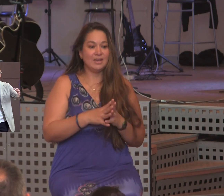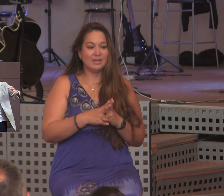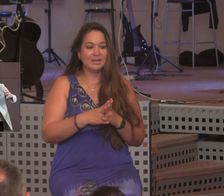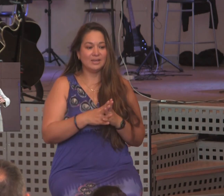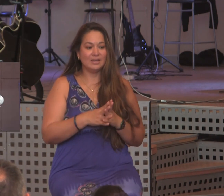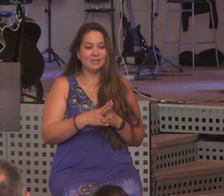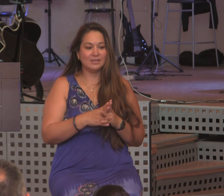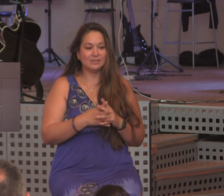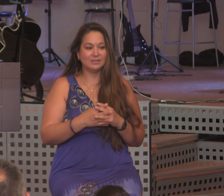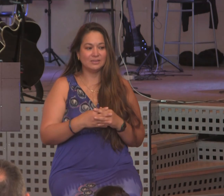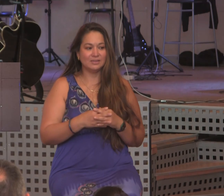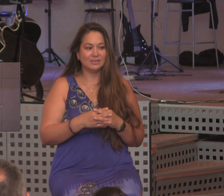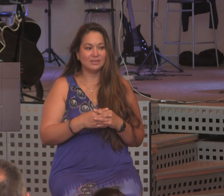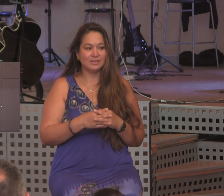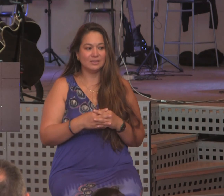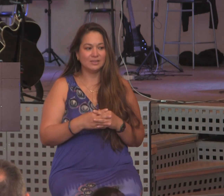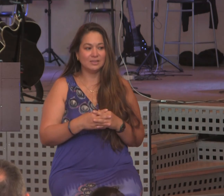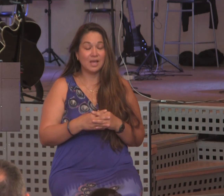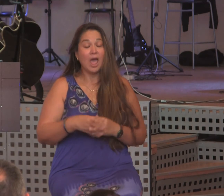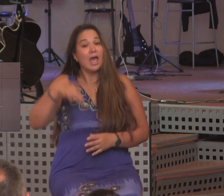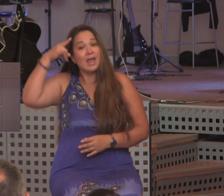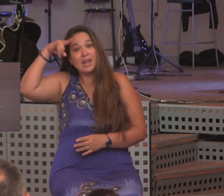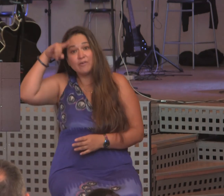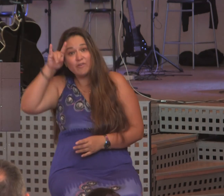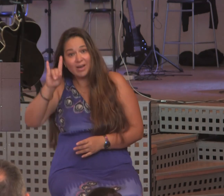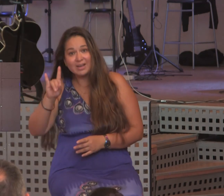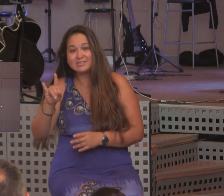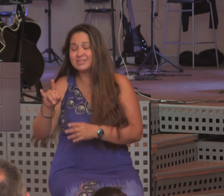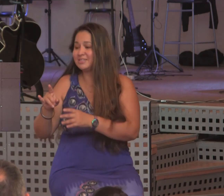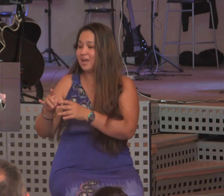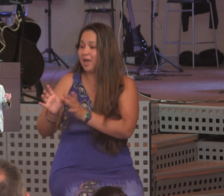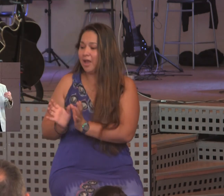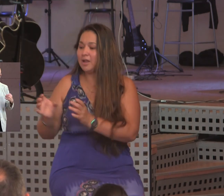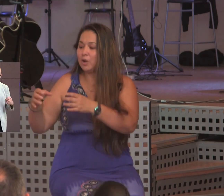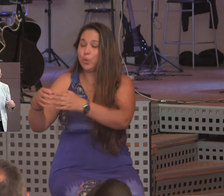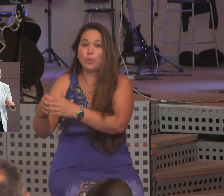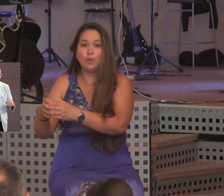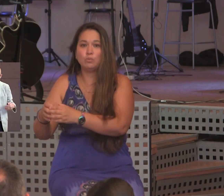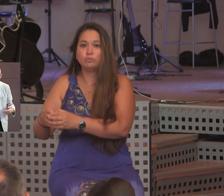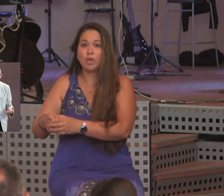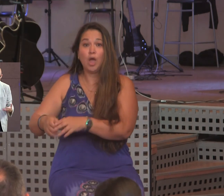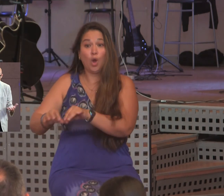y las van empujando para que se metan aquí, para que se metan allí. No, no, ese sistema es sistema